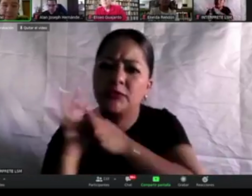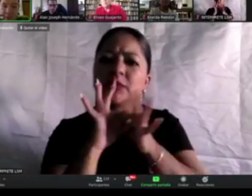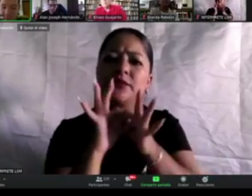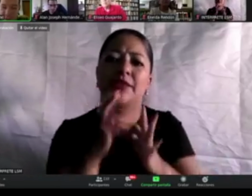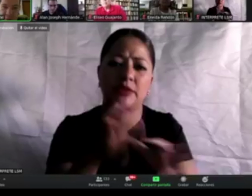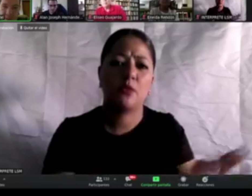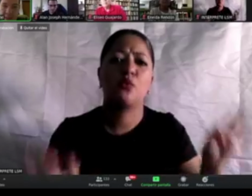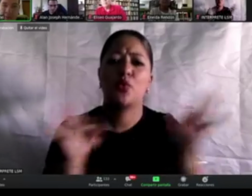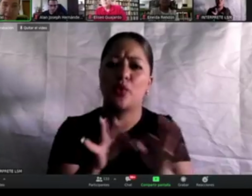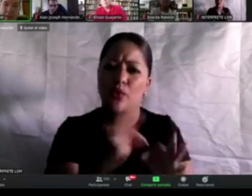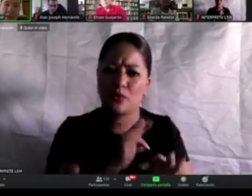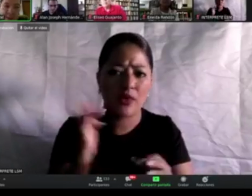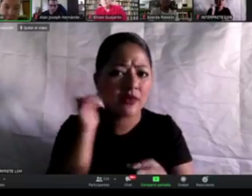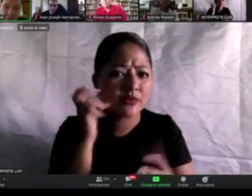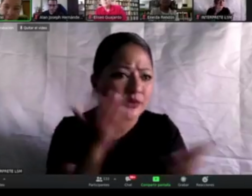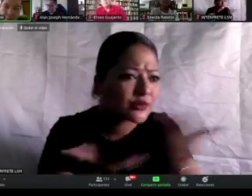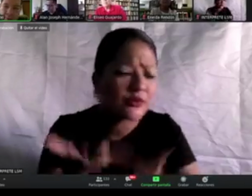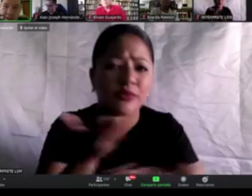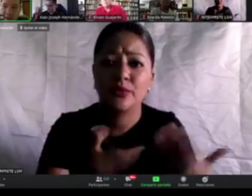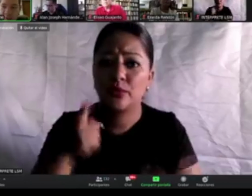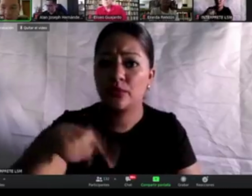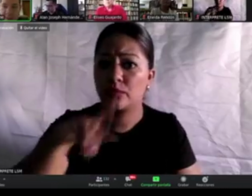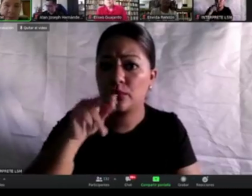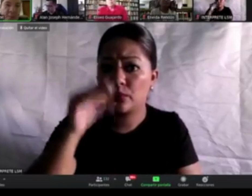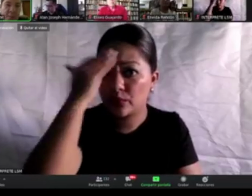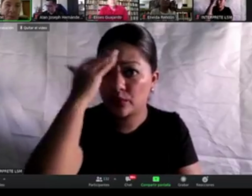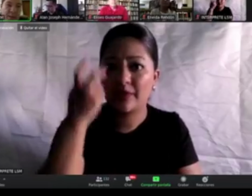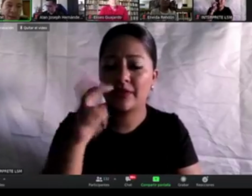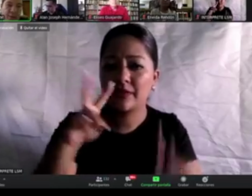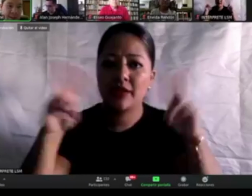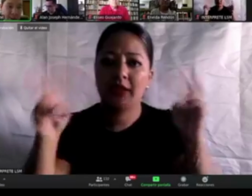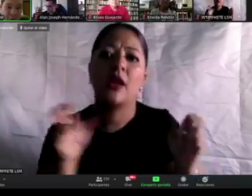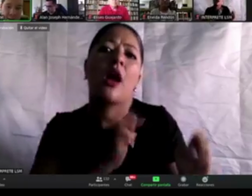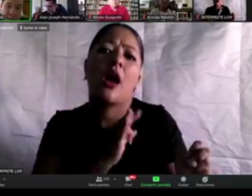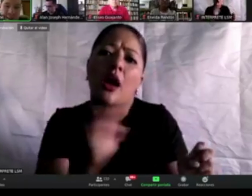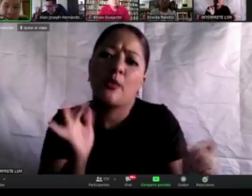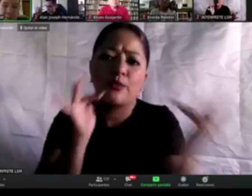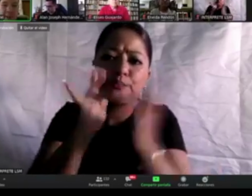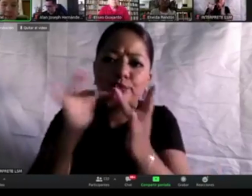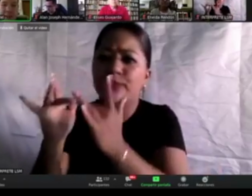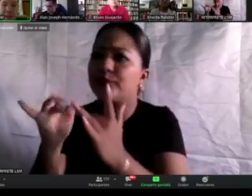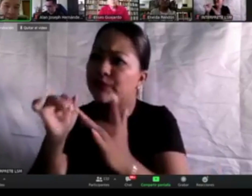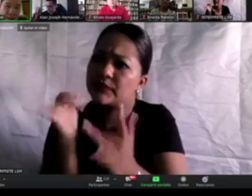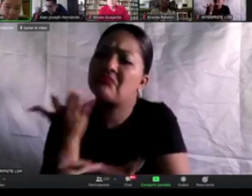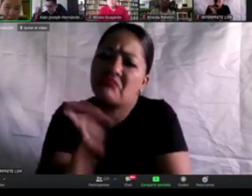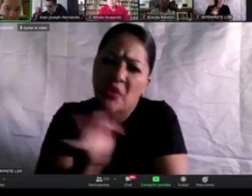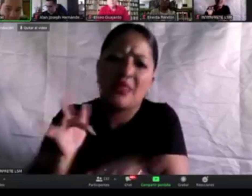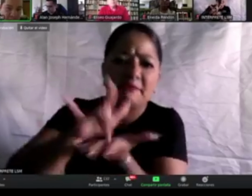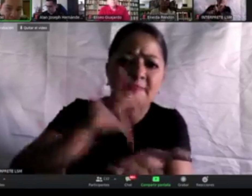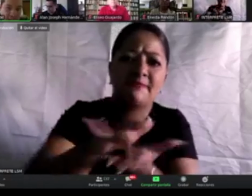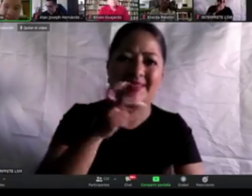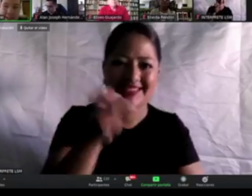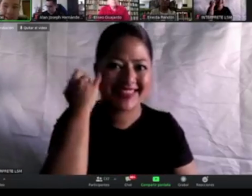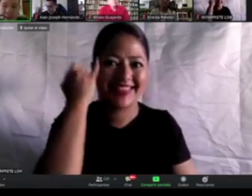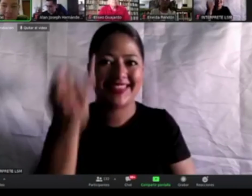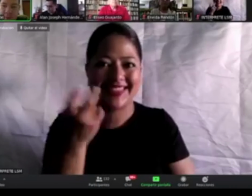podemos escucharnos y si no conocemos sobre el tema podemos tal vez contactarlos con alguien que si les pueda orientar pero la idea es como